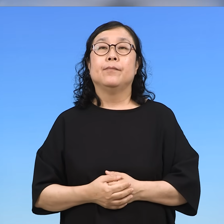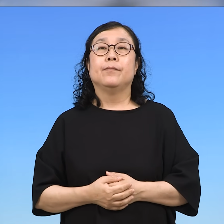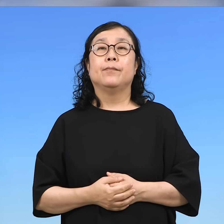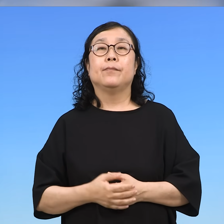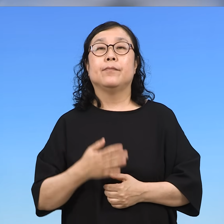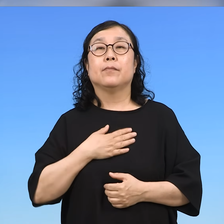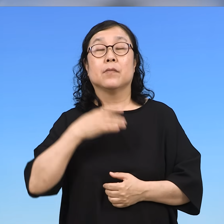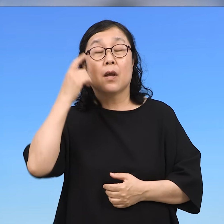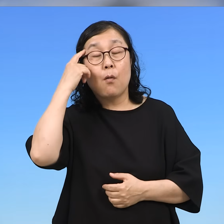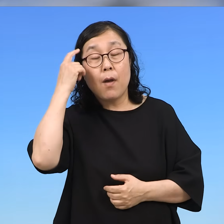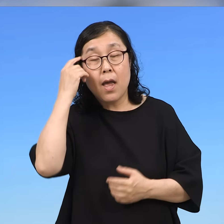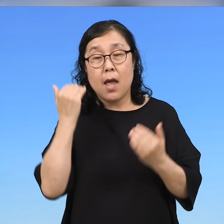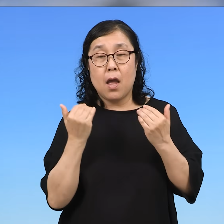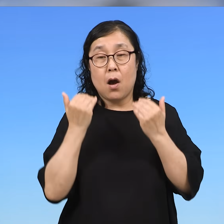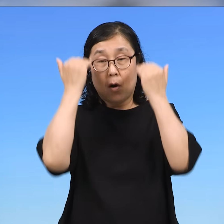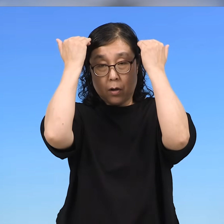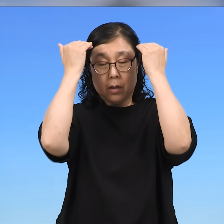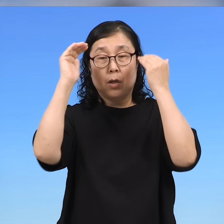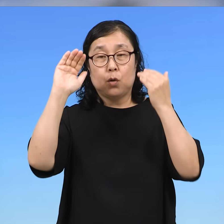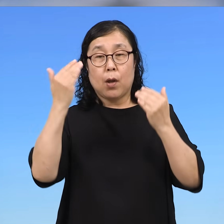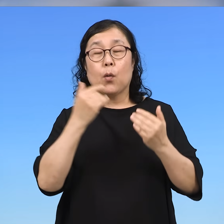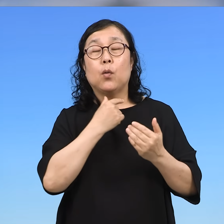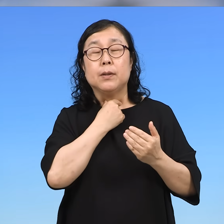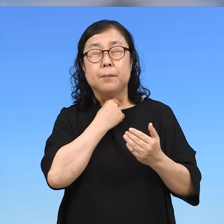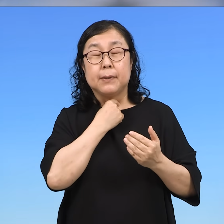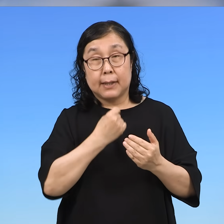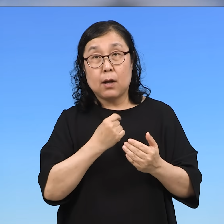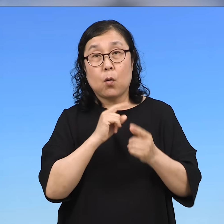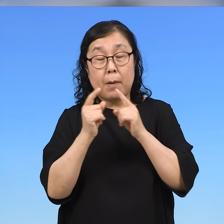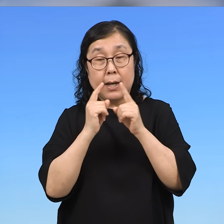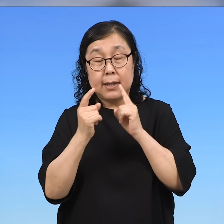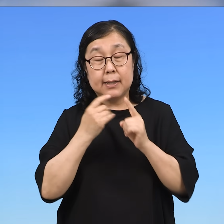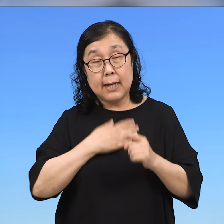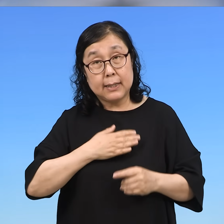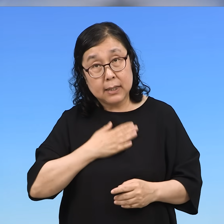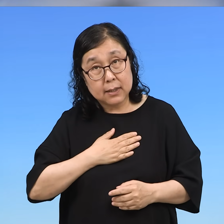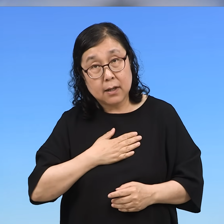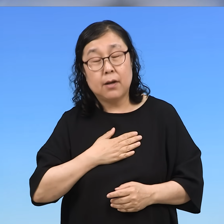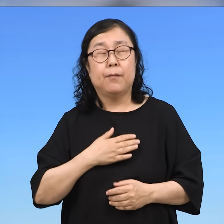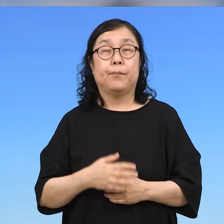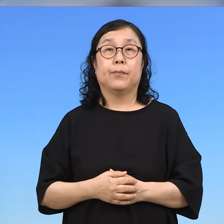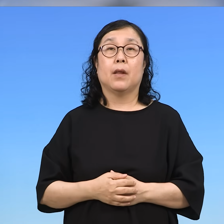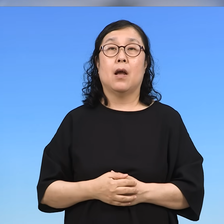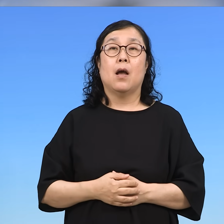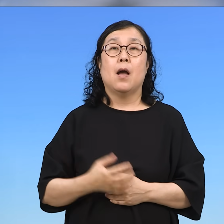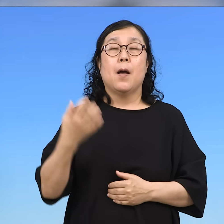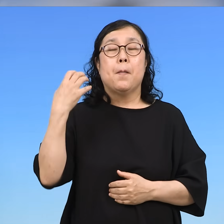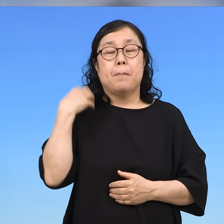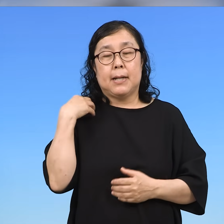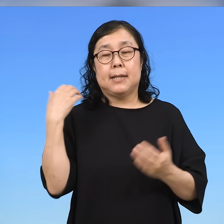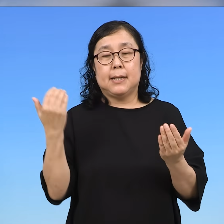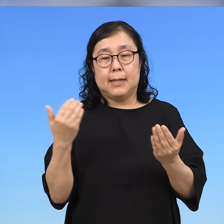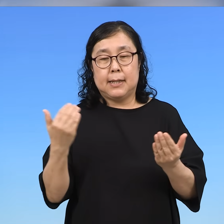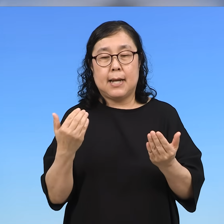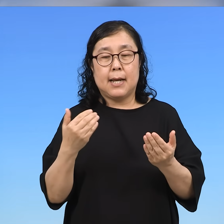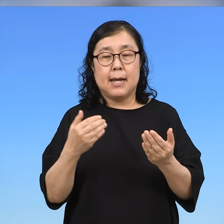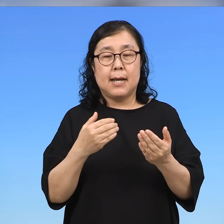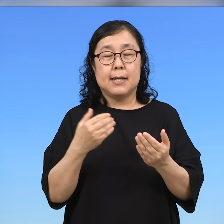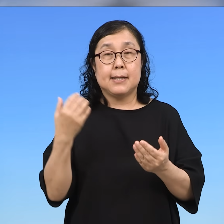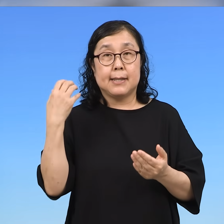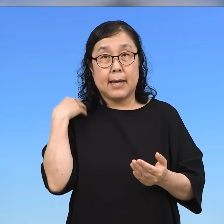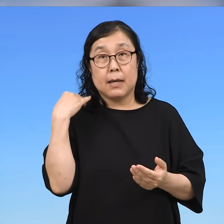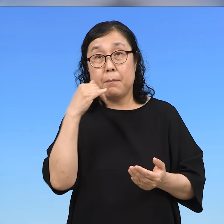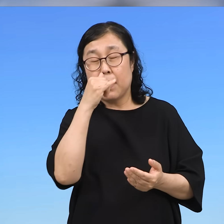제가 왜 어른이 되고 싶다는 표현을 썼는지 아시겠죠? 어른은요, 맡은 일에 책임을 지는 사람일